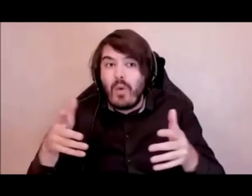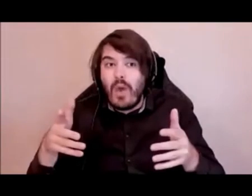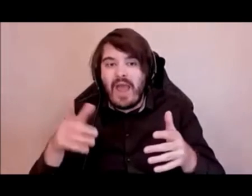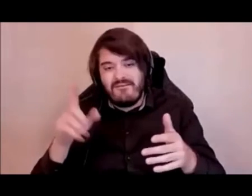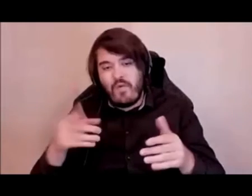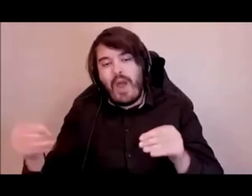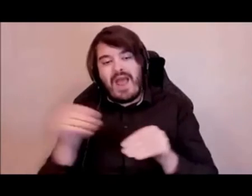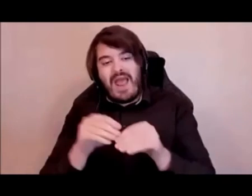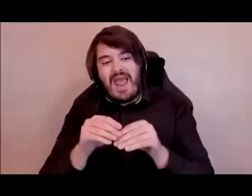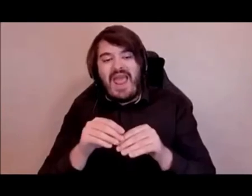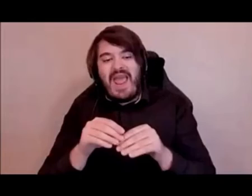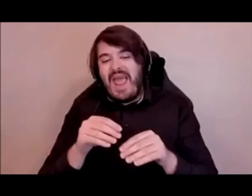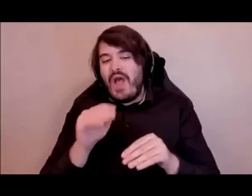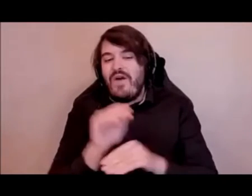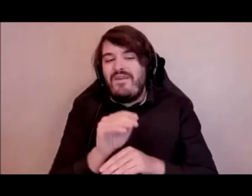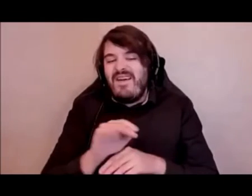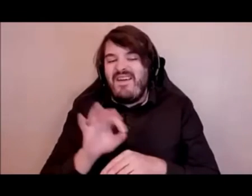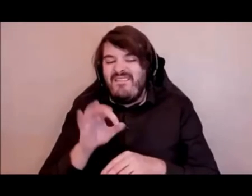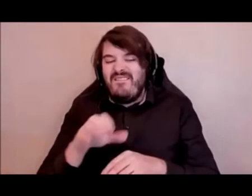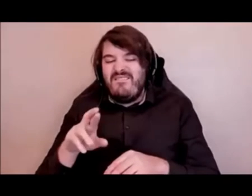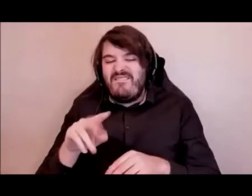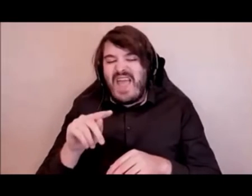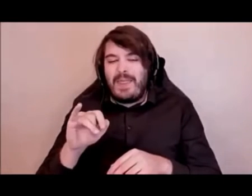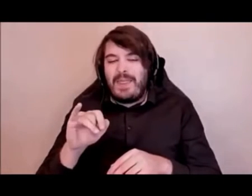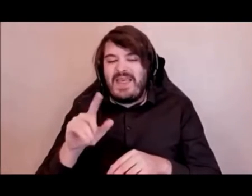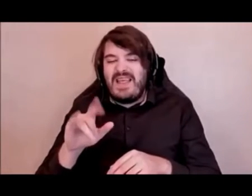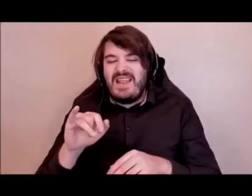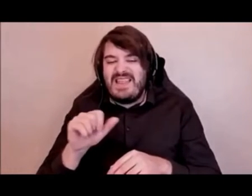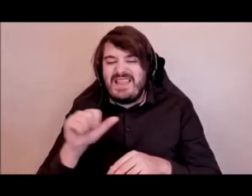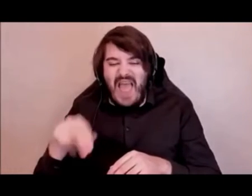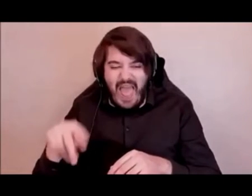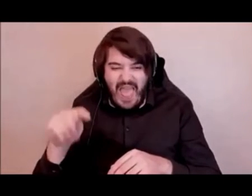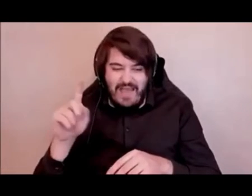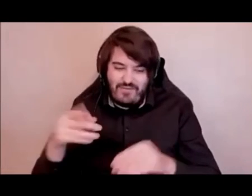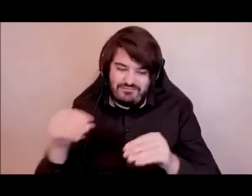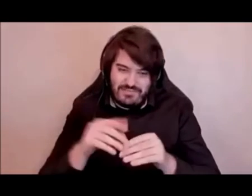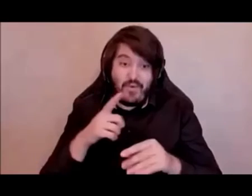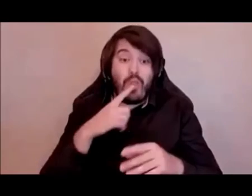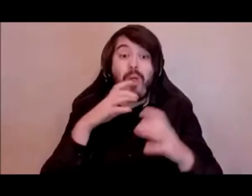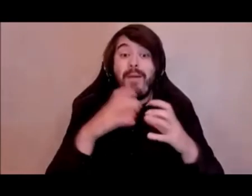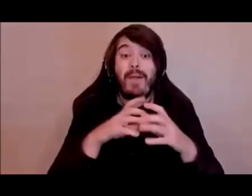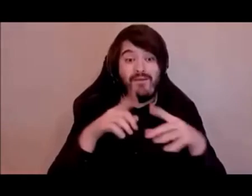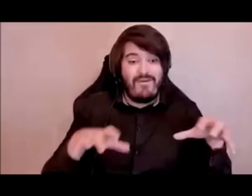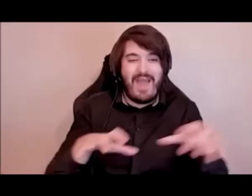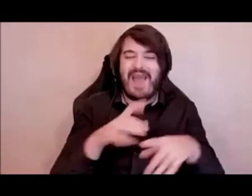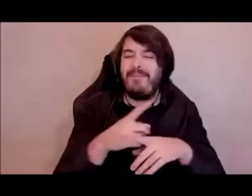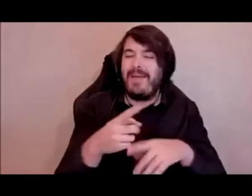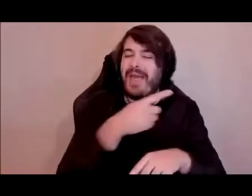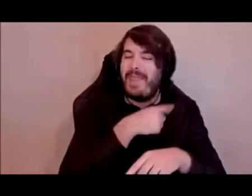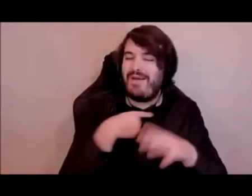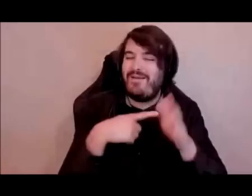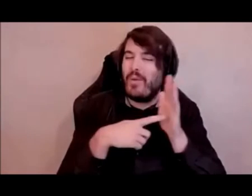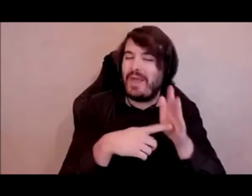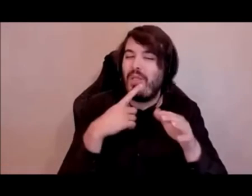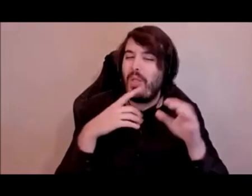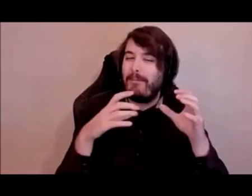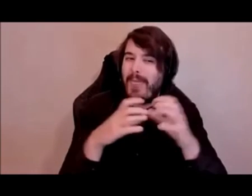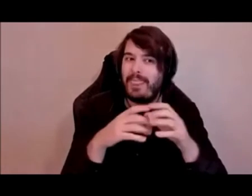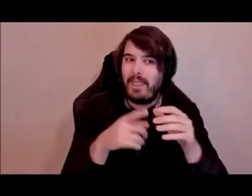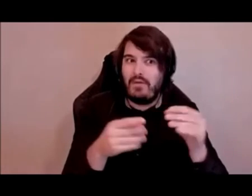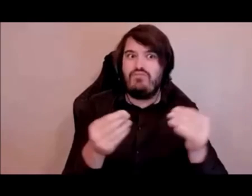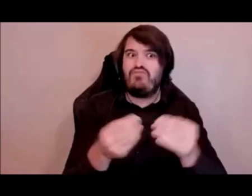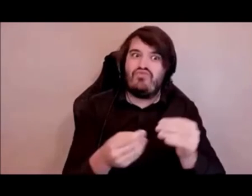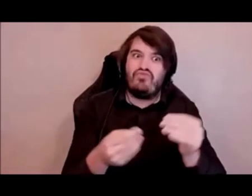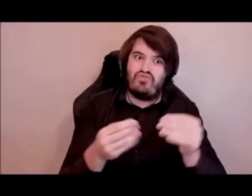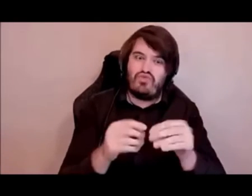fertiliser. Alors, il va y avoir les tomates à faire. La semaine dernière, je vous avais montré nos tomates. Ils ont